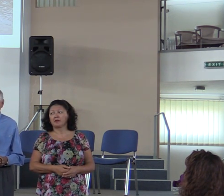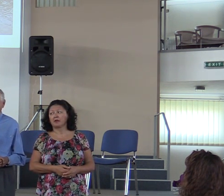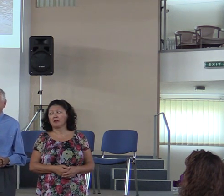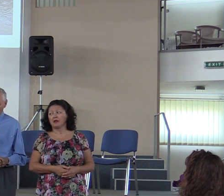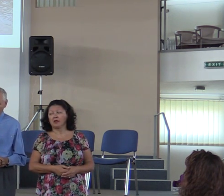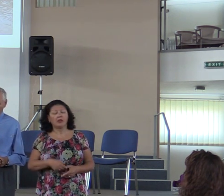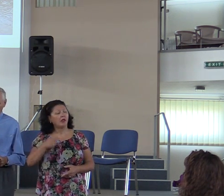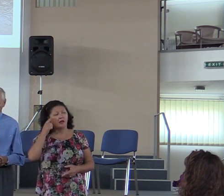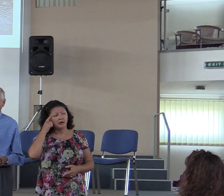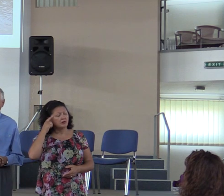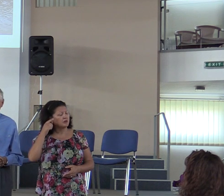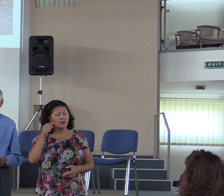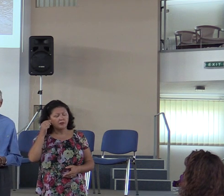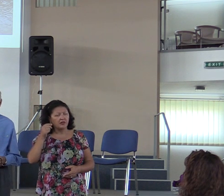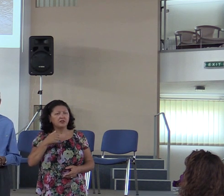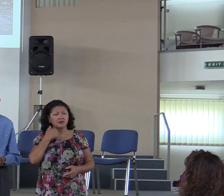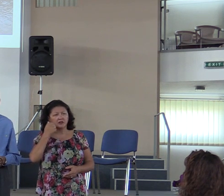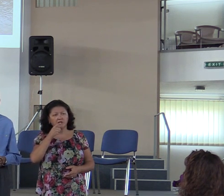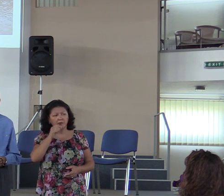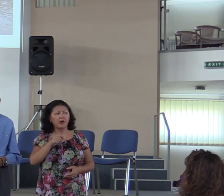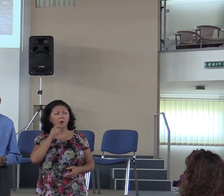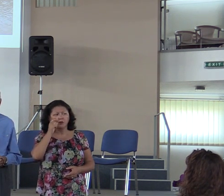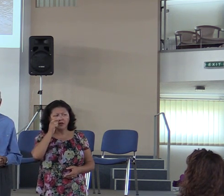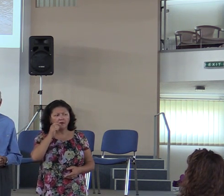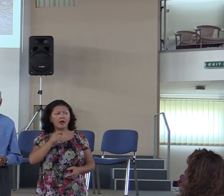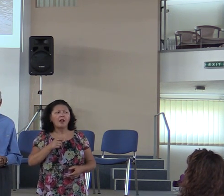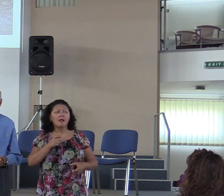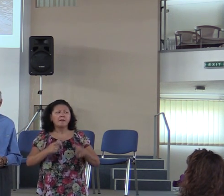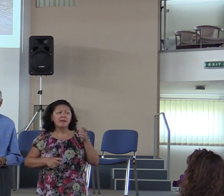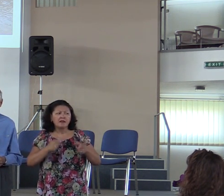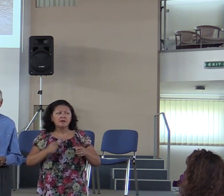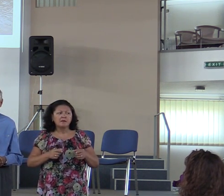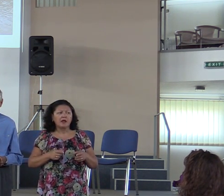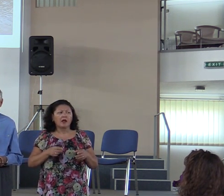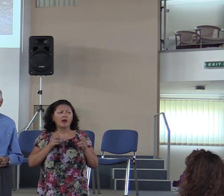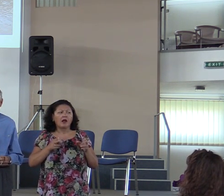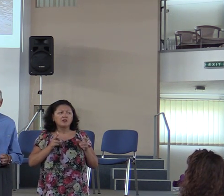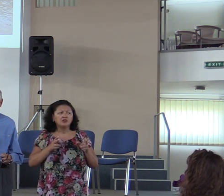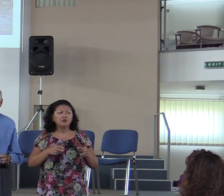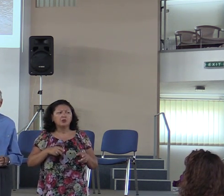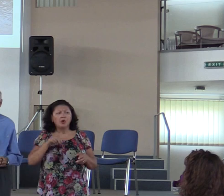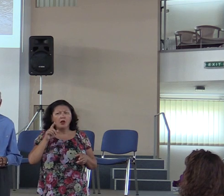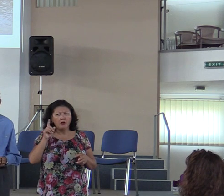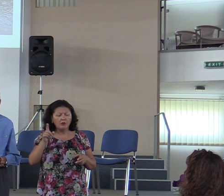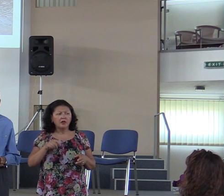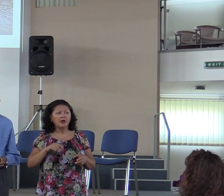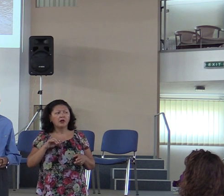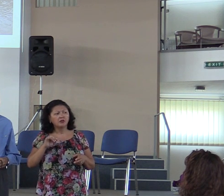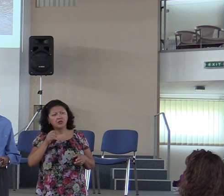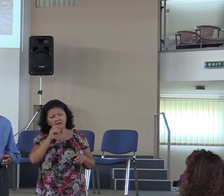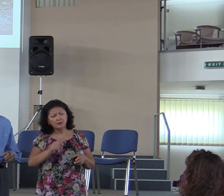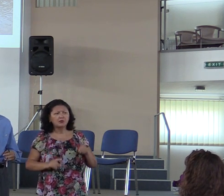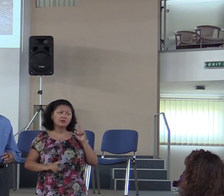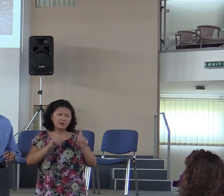Nu-ți amintești când vorbeai cu tata despre cancerul lui? Tu ai spus, dacă Dumnezeu ne poate trece prin asta, El